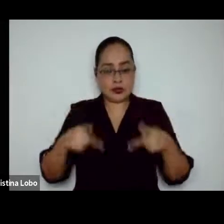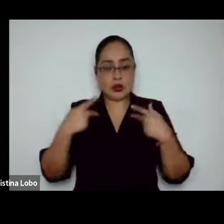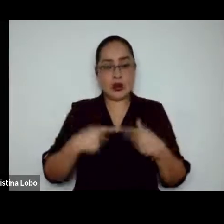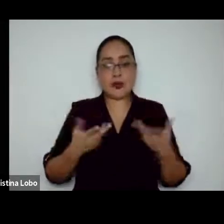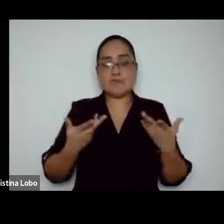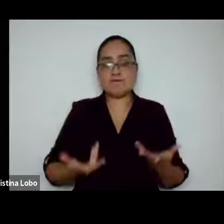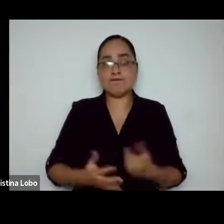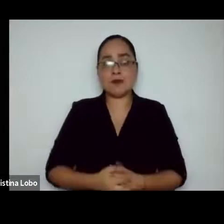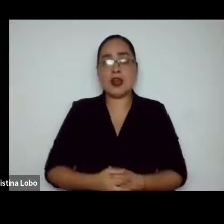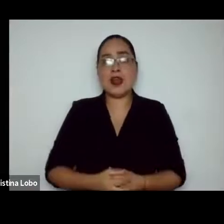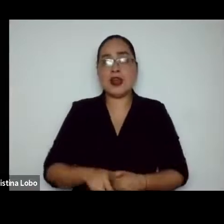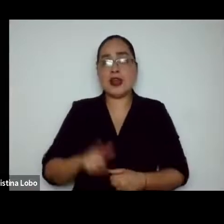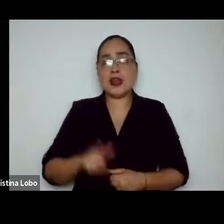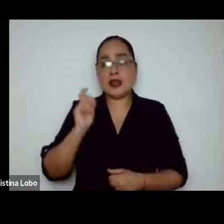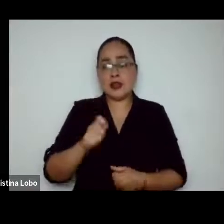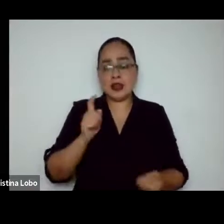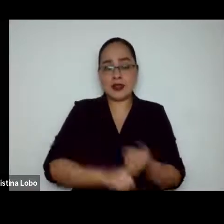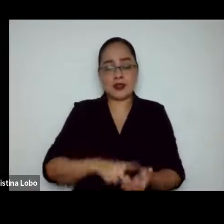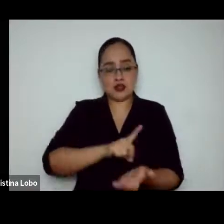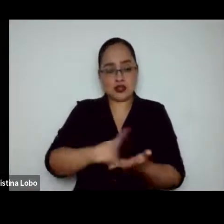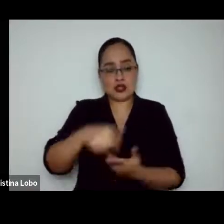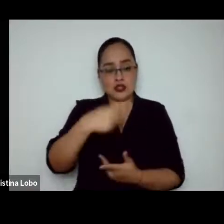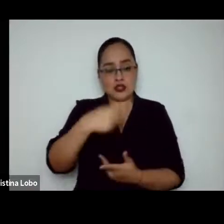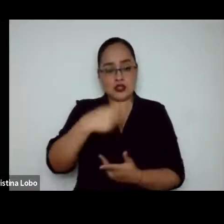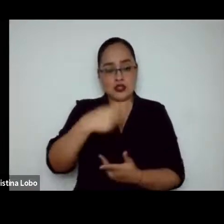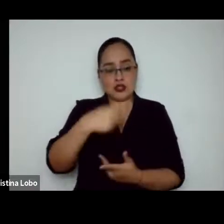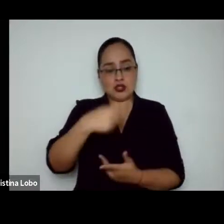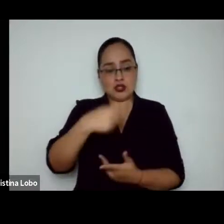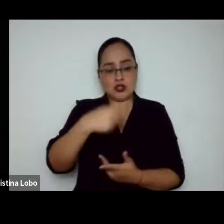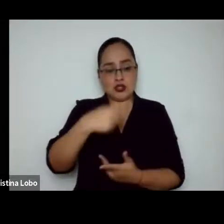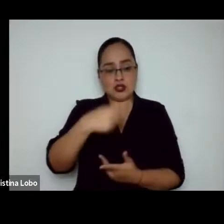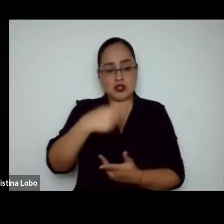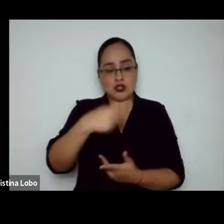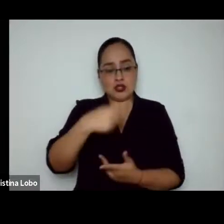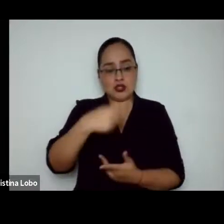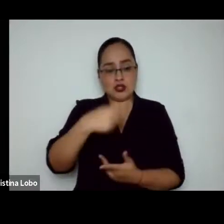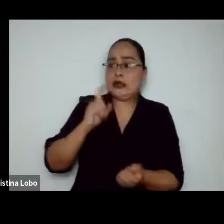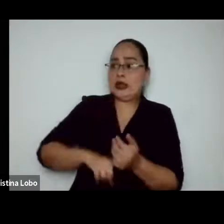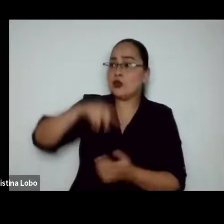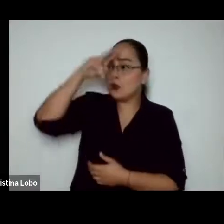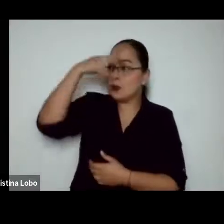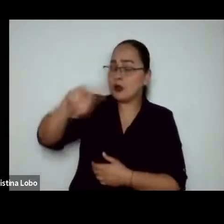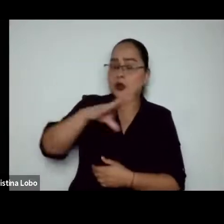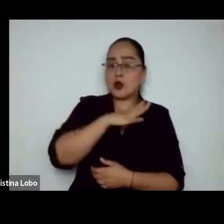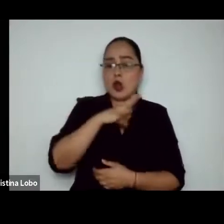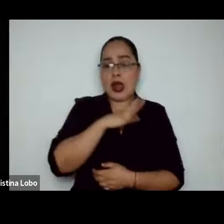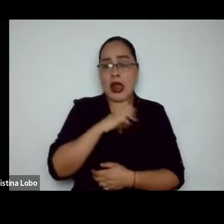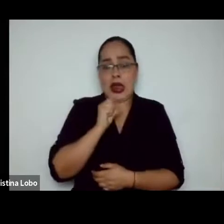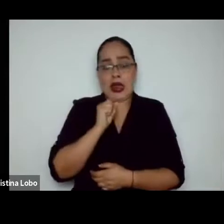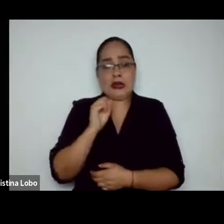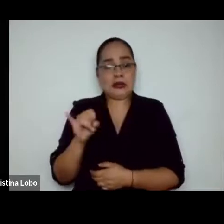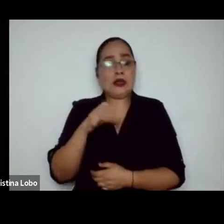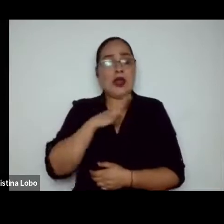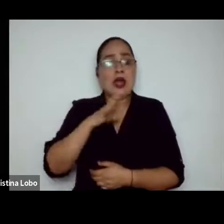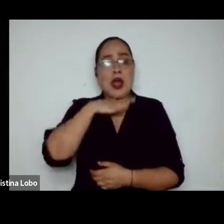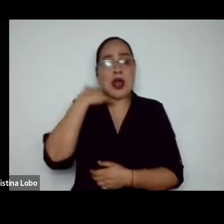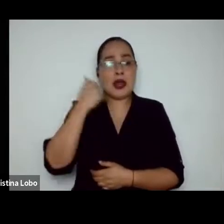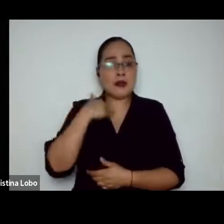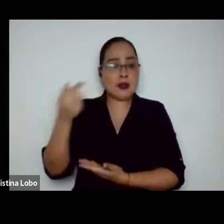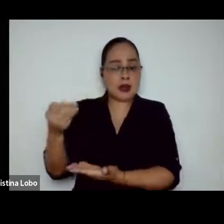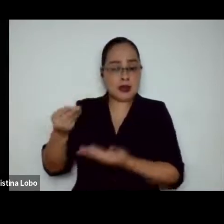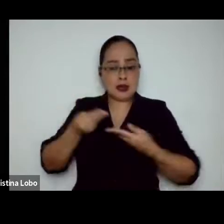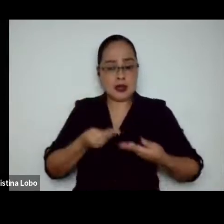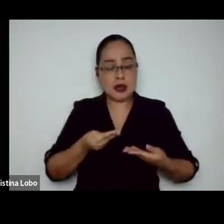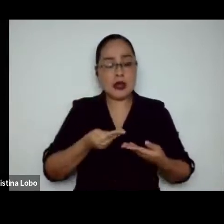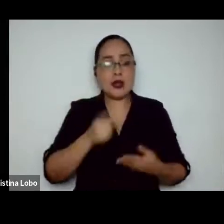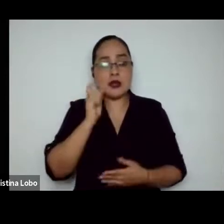hay una concepción de los derechos, y que creo que también ha tenido mucha influencia en México, que es una concepción también proveniente de Alemania, que es